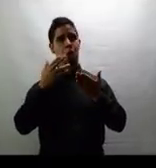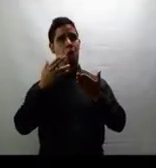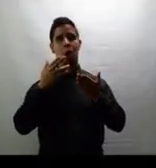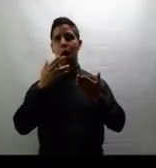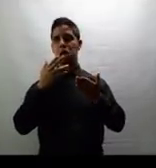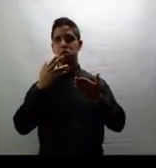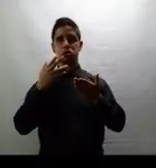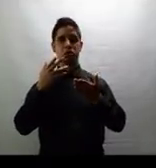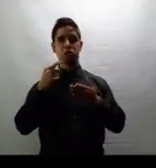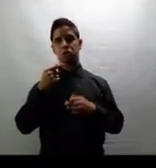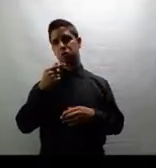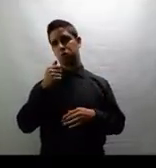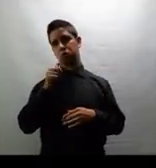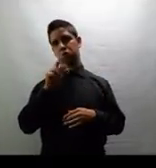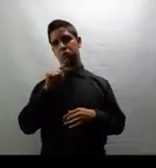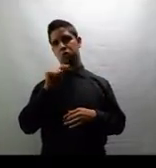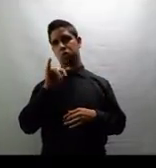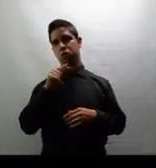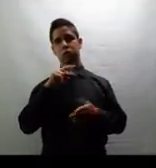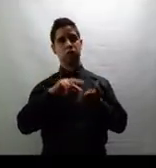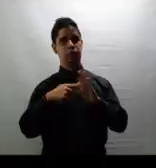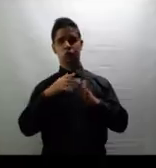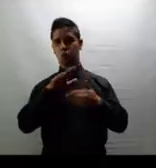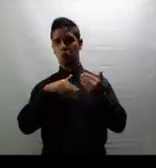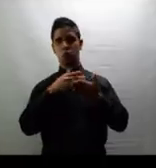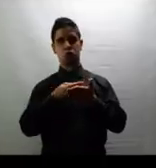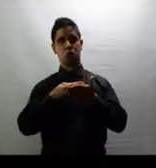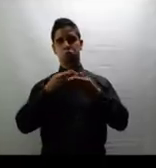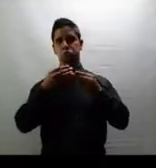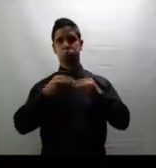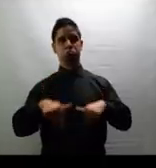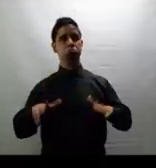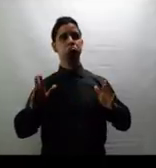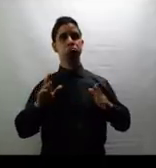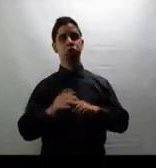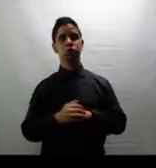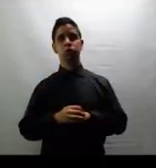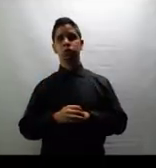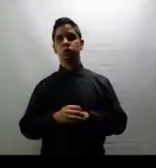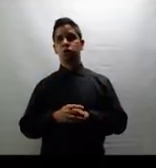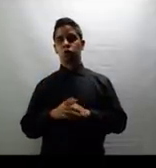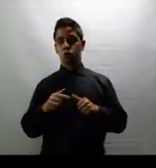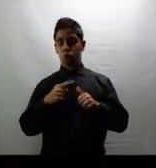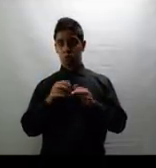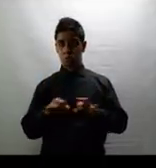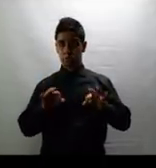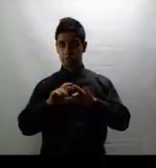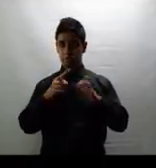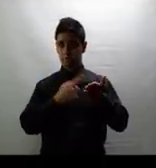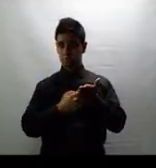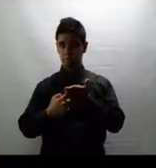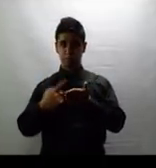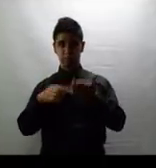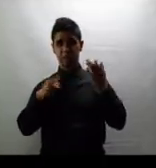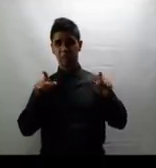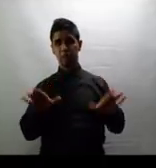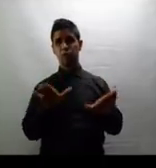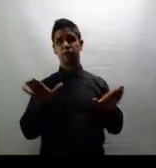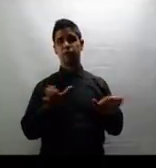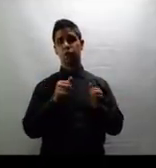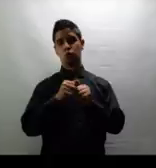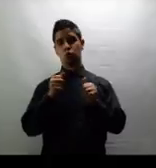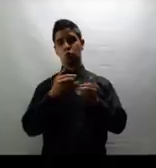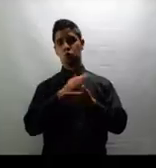y ahí sí que se acabó entonces por ejemplo uno de los grandes debates era que íbamos a hacer con todos